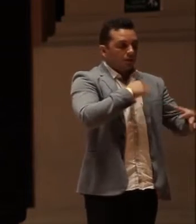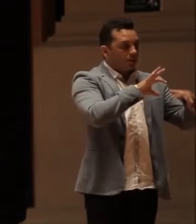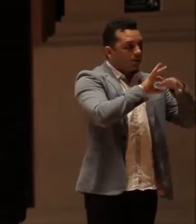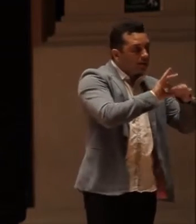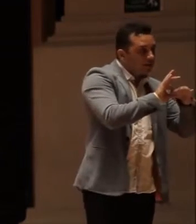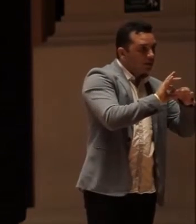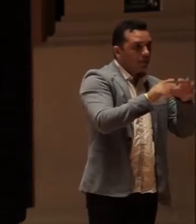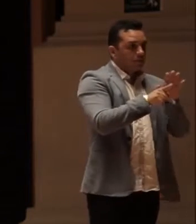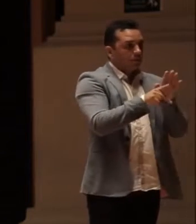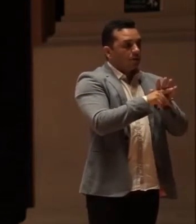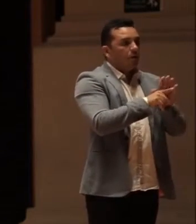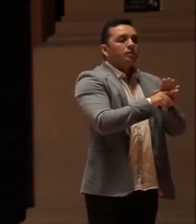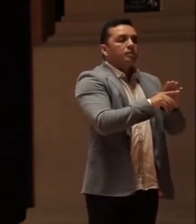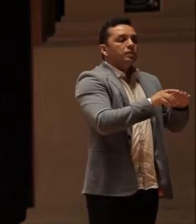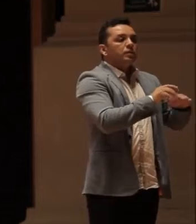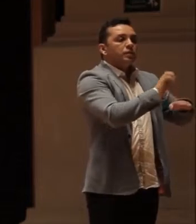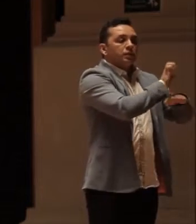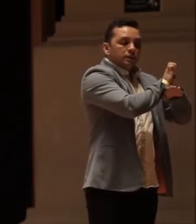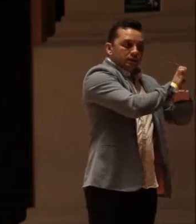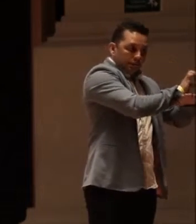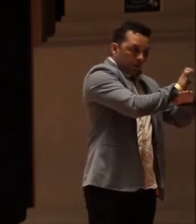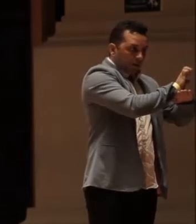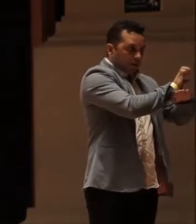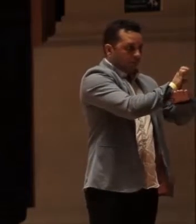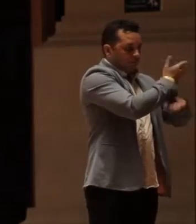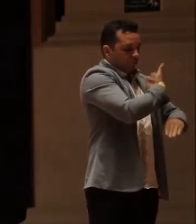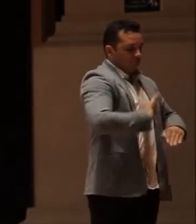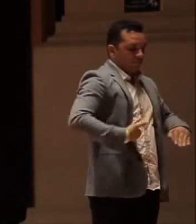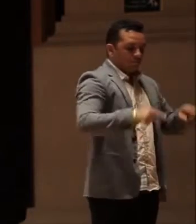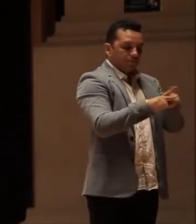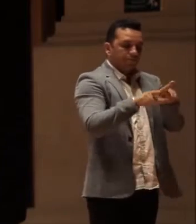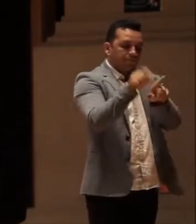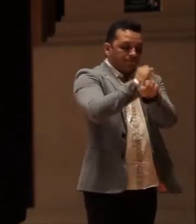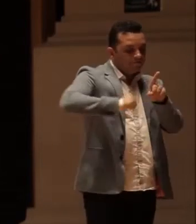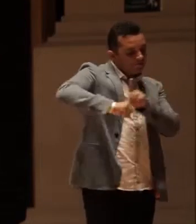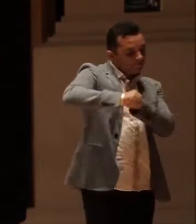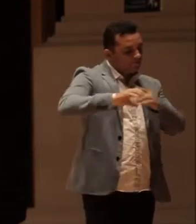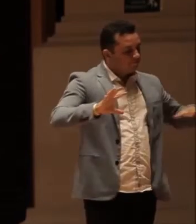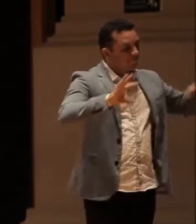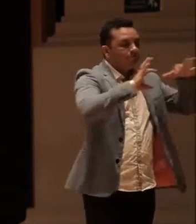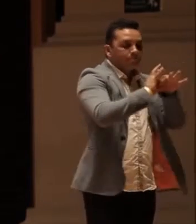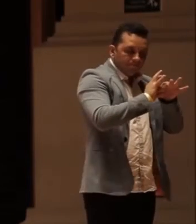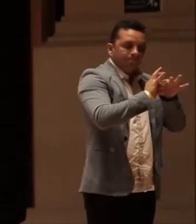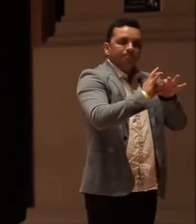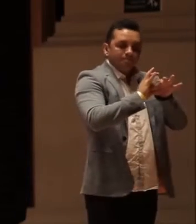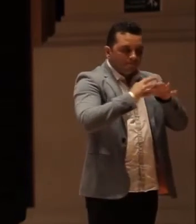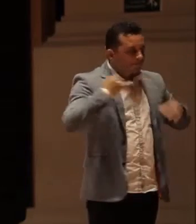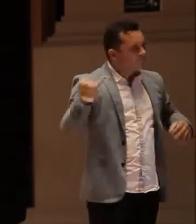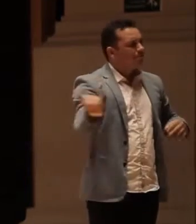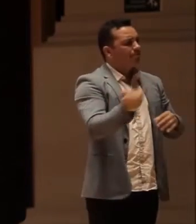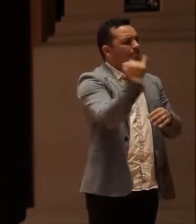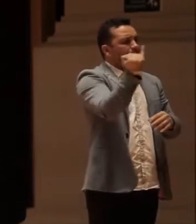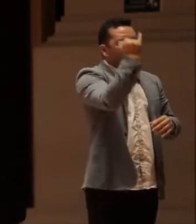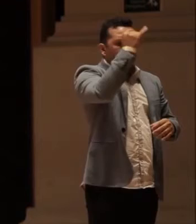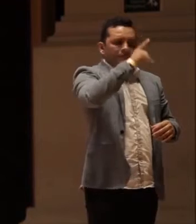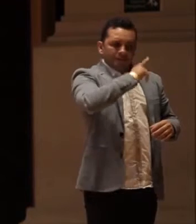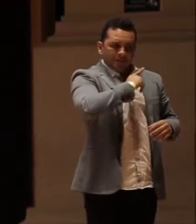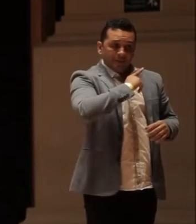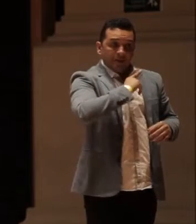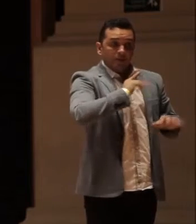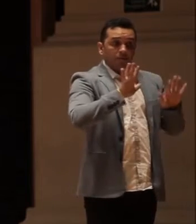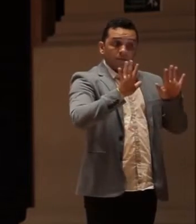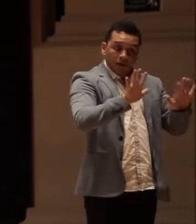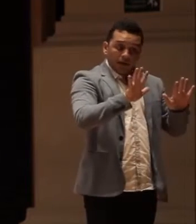entre Estado e a sociedade, que vem acontecendo nos últimos anos, trouxe consigo uma série de desafios